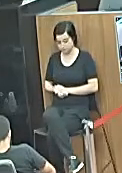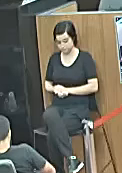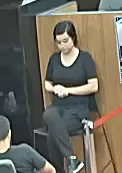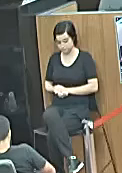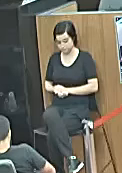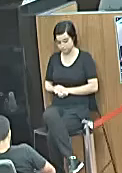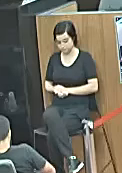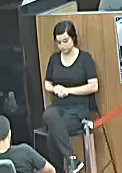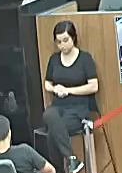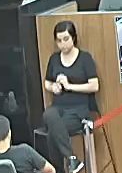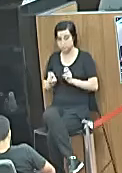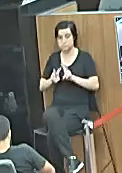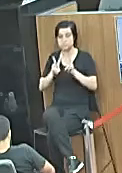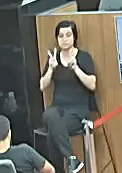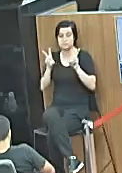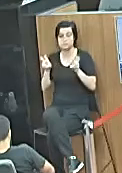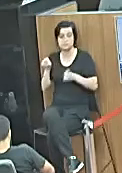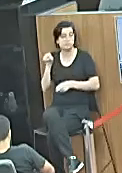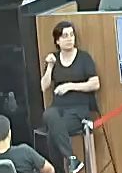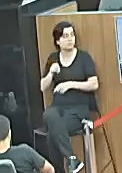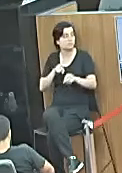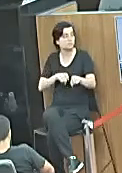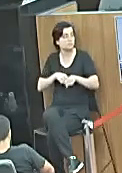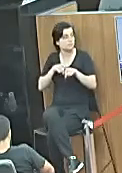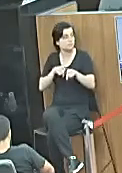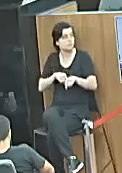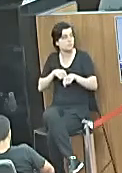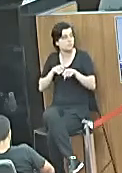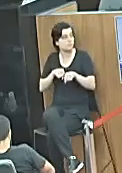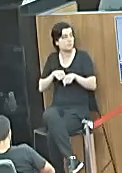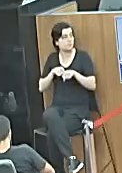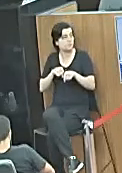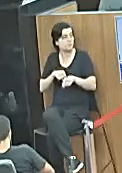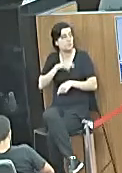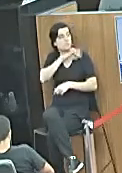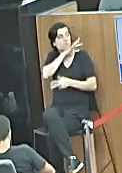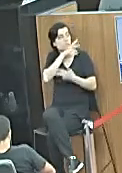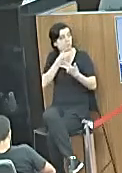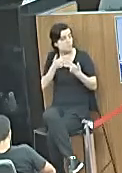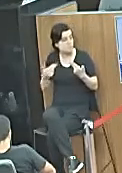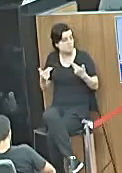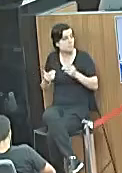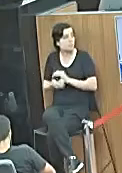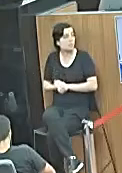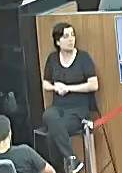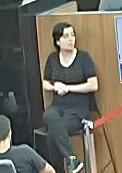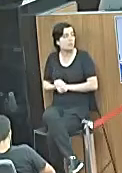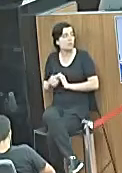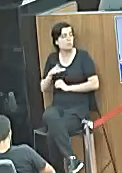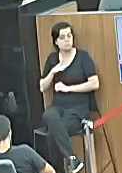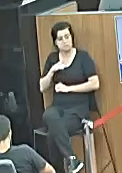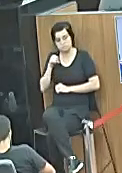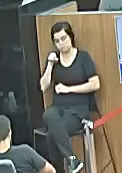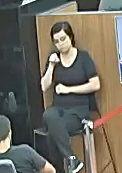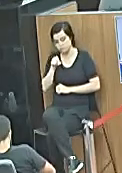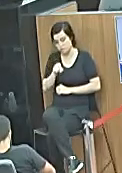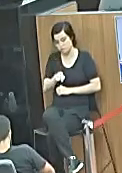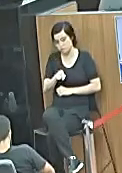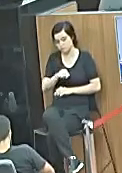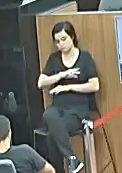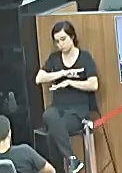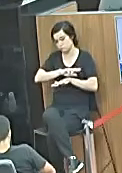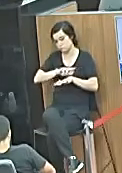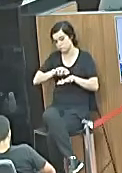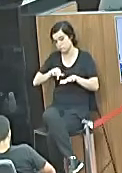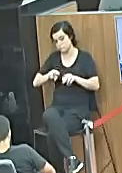o tema agro pecuária e desenvolvimento agrário da área temática agricultura pecuária e abastecimento foi